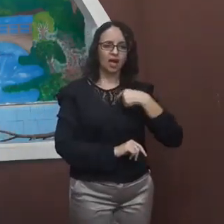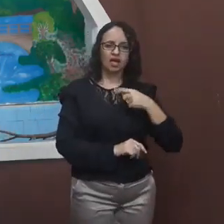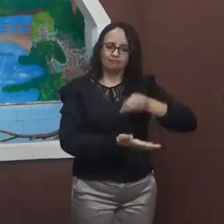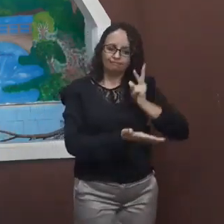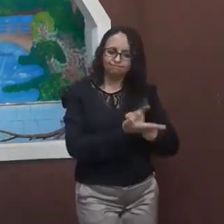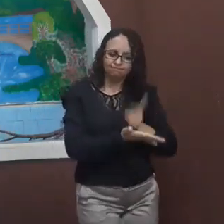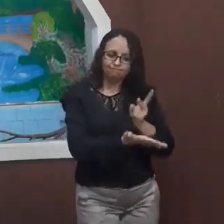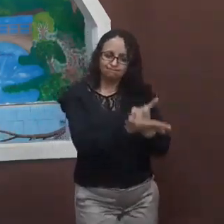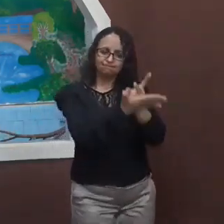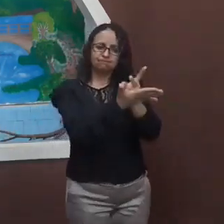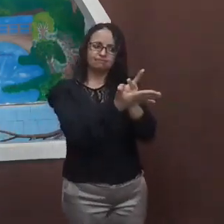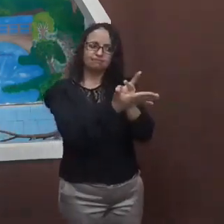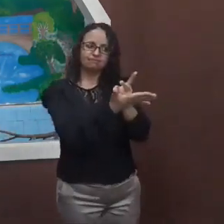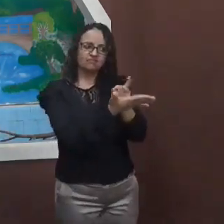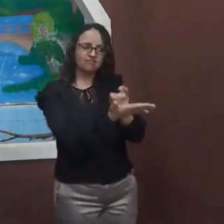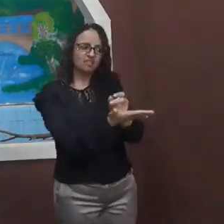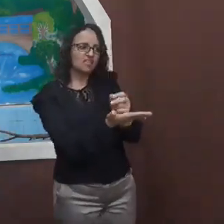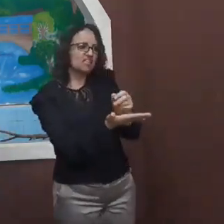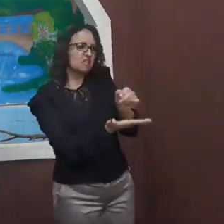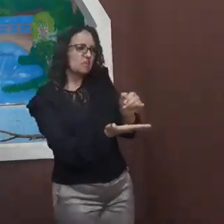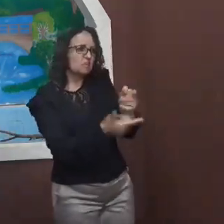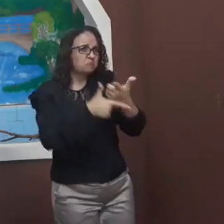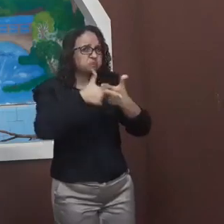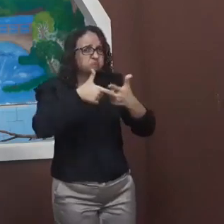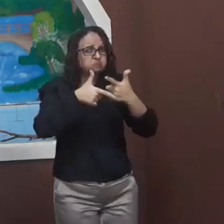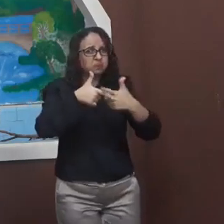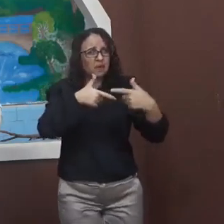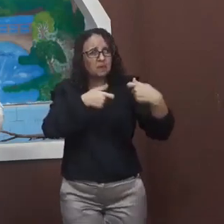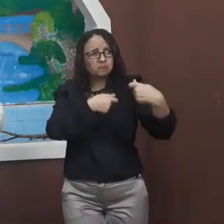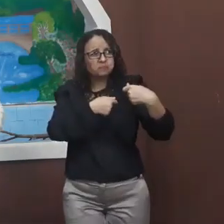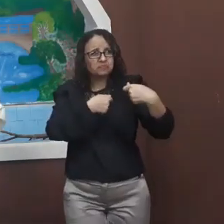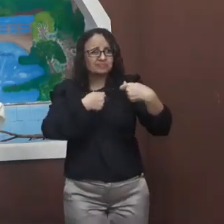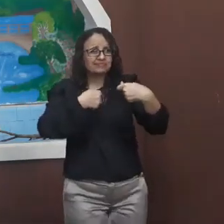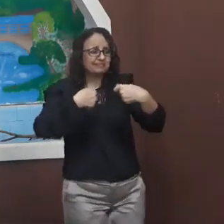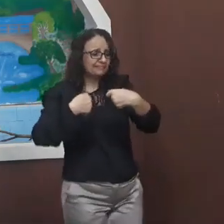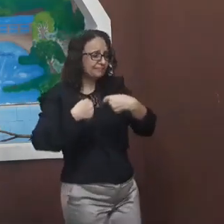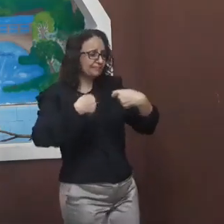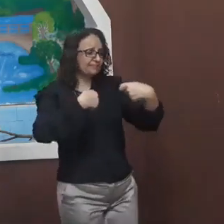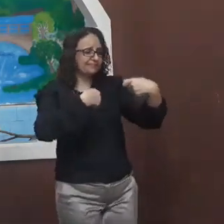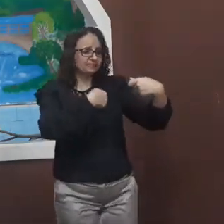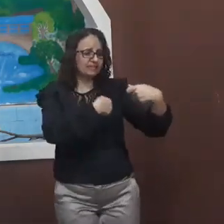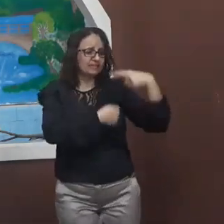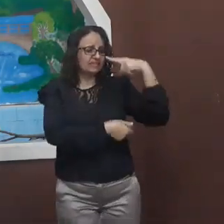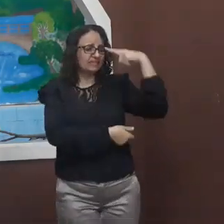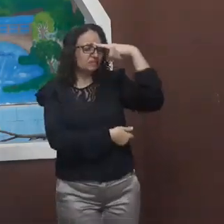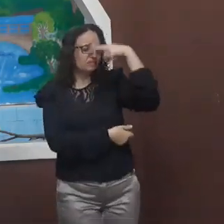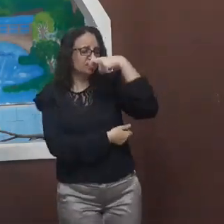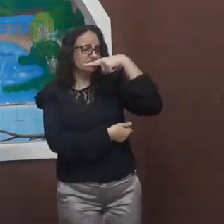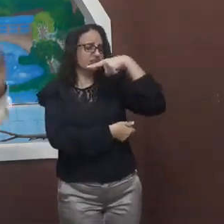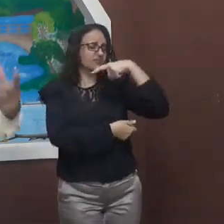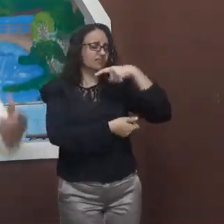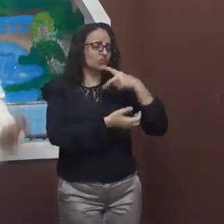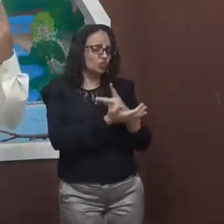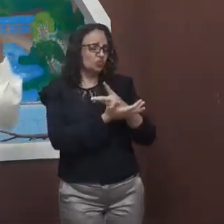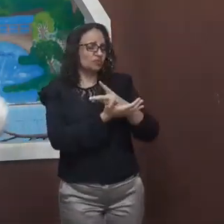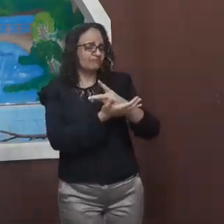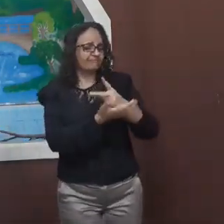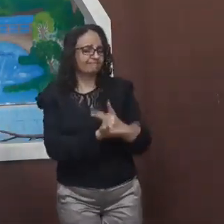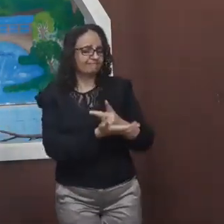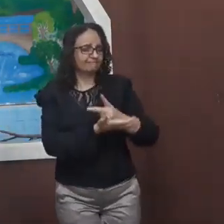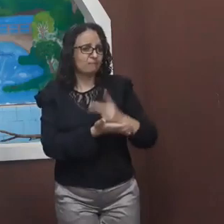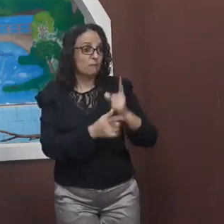perseverar, mesmo que as situações sejam adversas, mesmo que as situações sejam dificultosas, porque nós temos uma coroa para